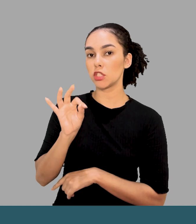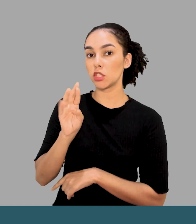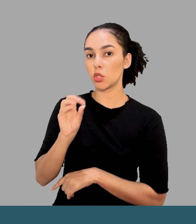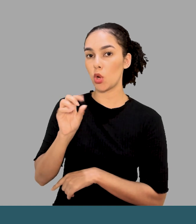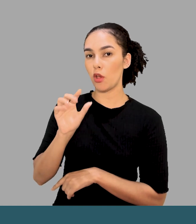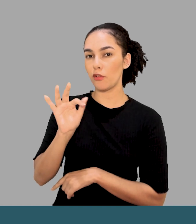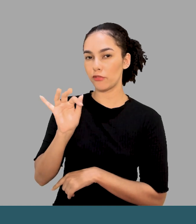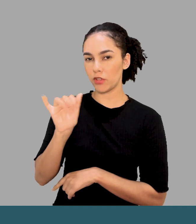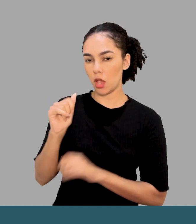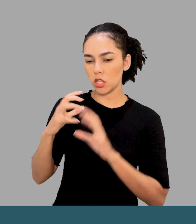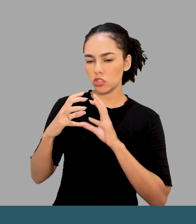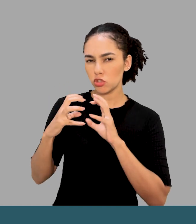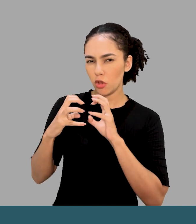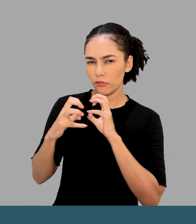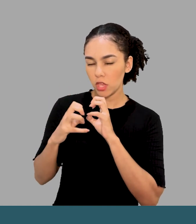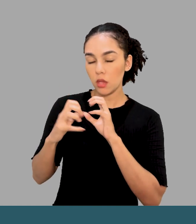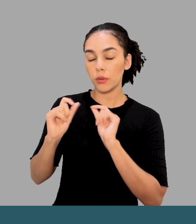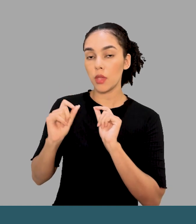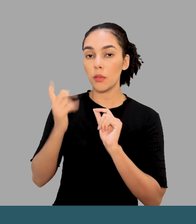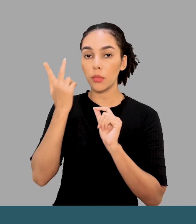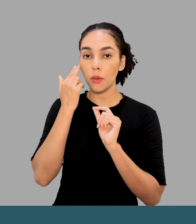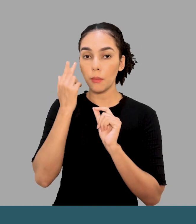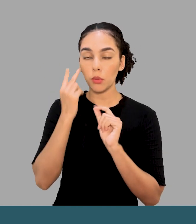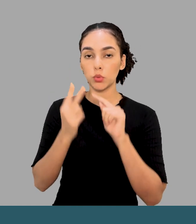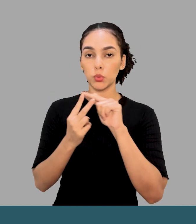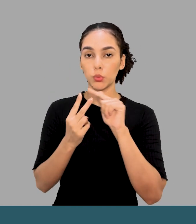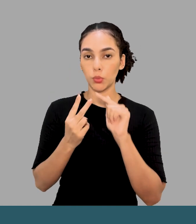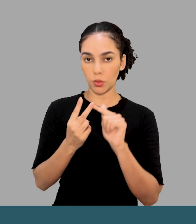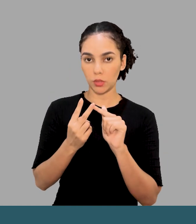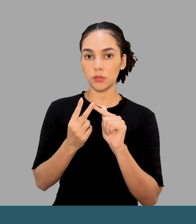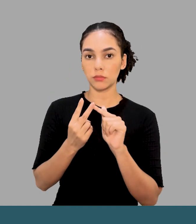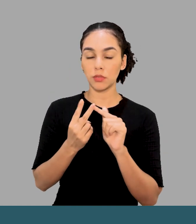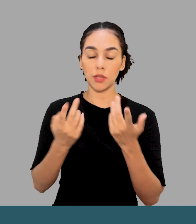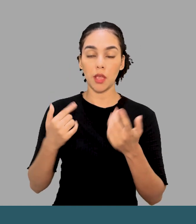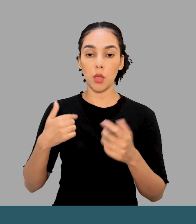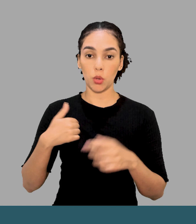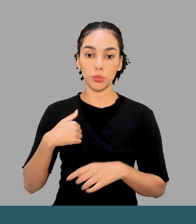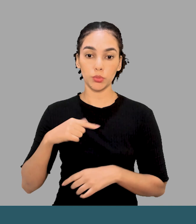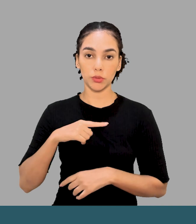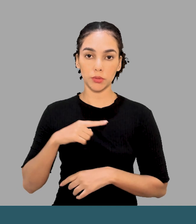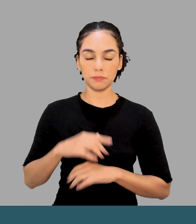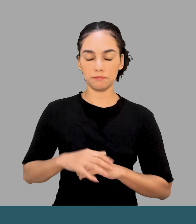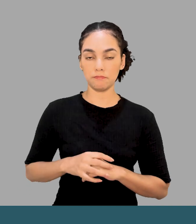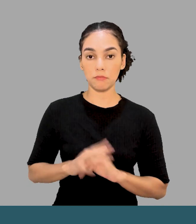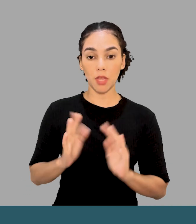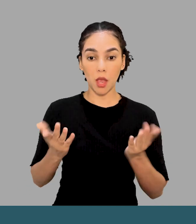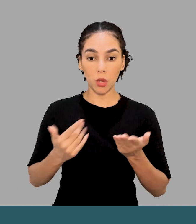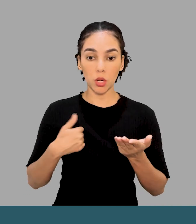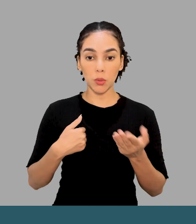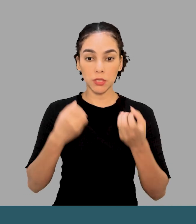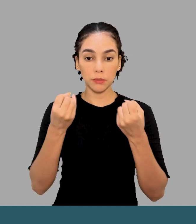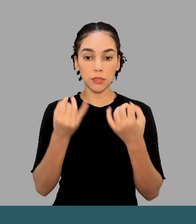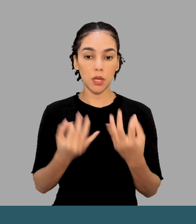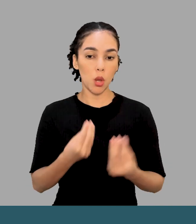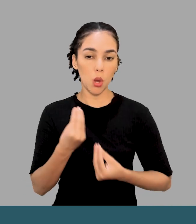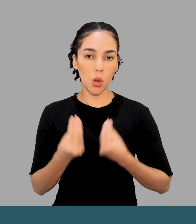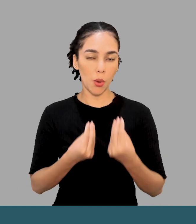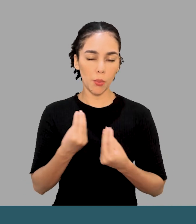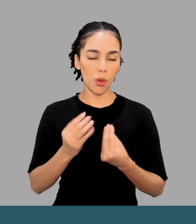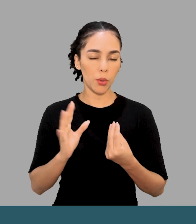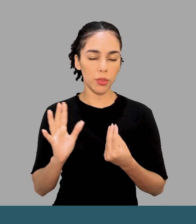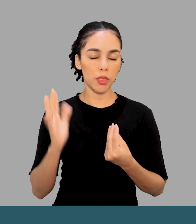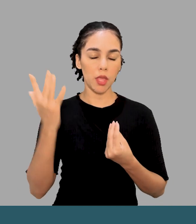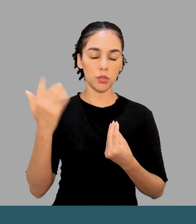comuns são a distrofia muscular de Duchenne e a distrofia muscular de Becker, que é o meu caso. Agora, irei explicar como essas